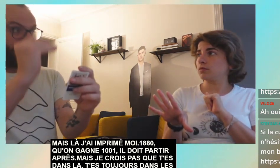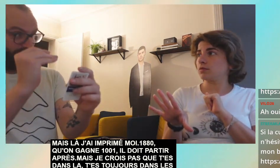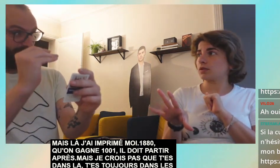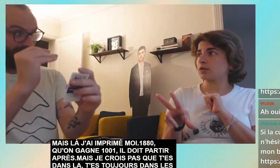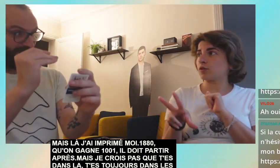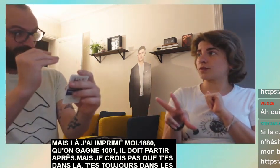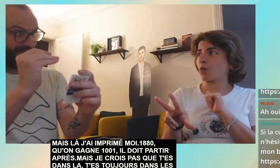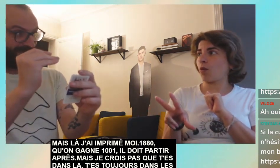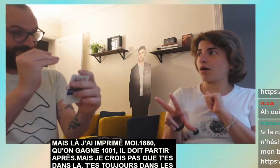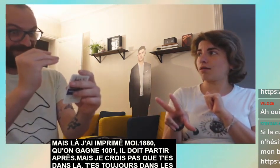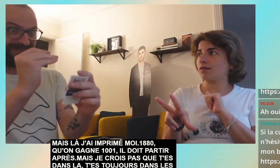83.